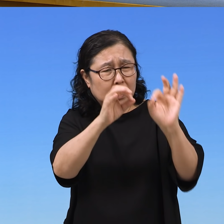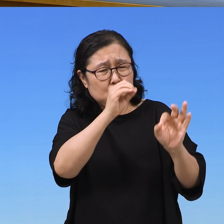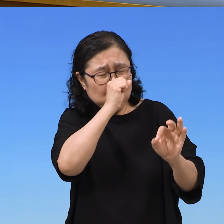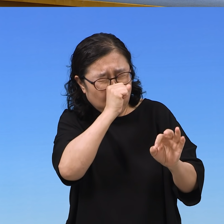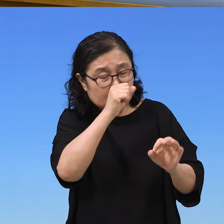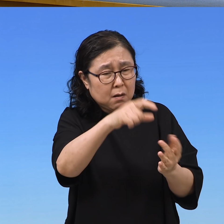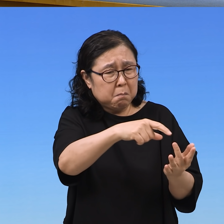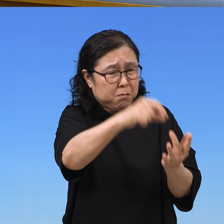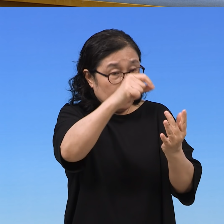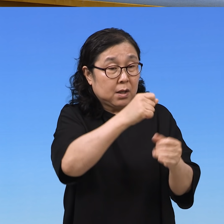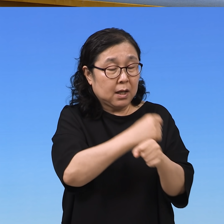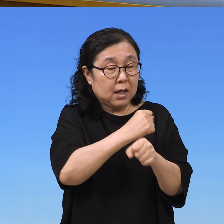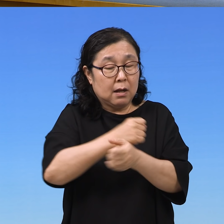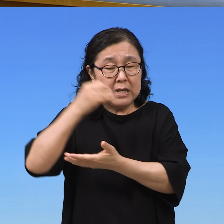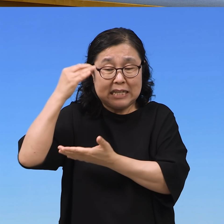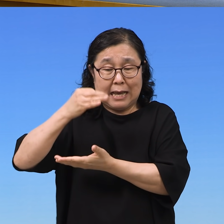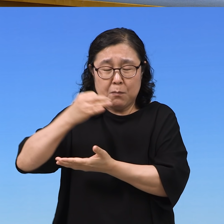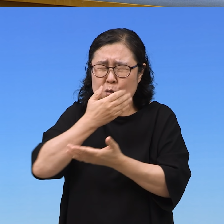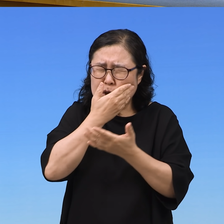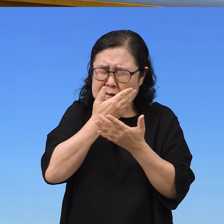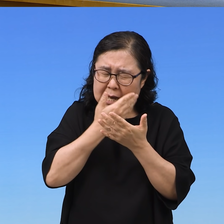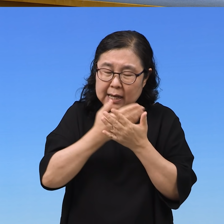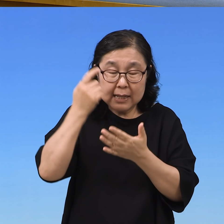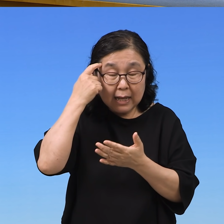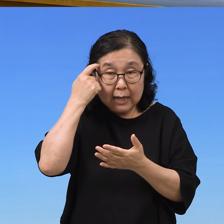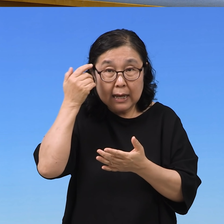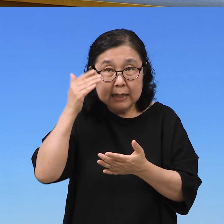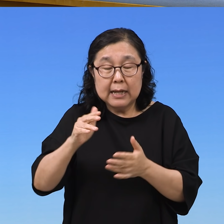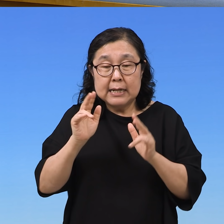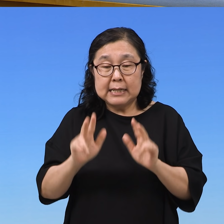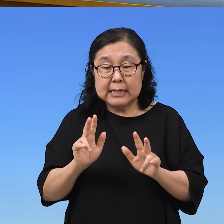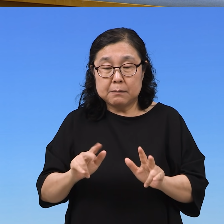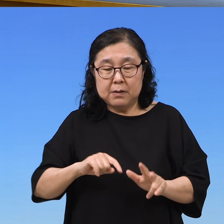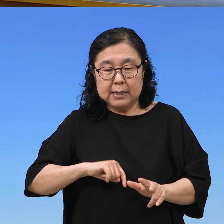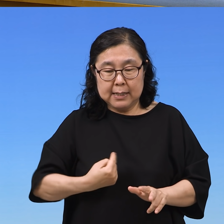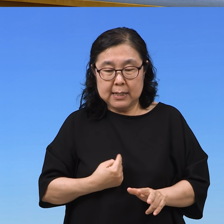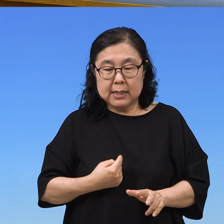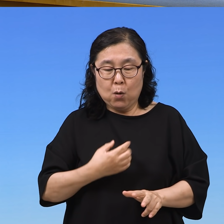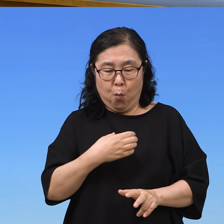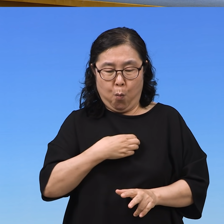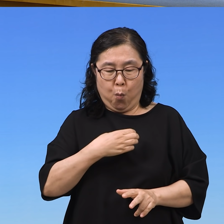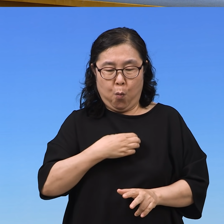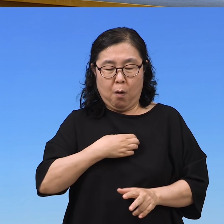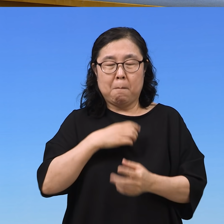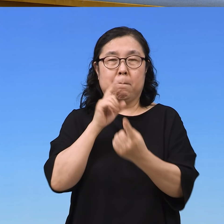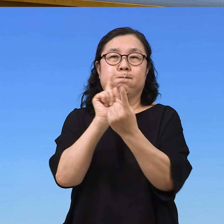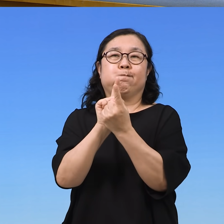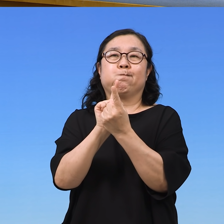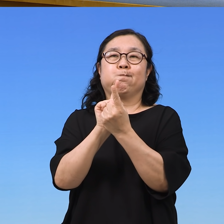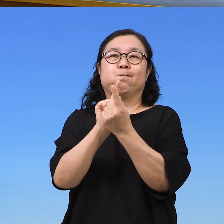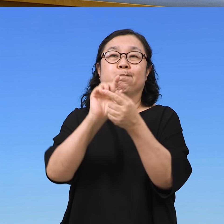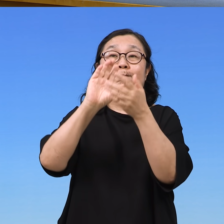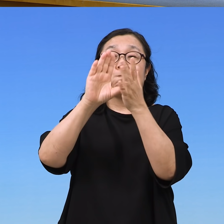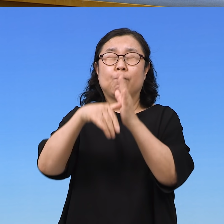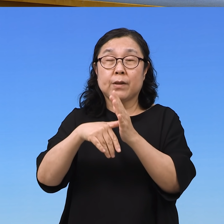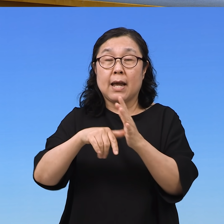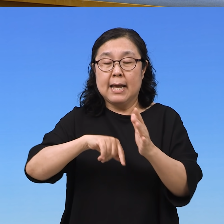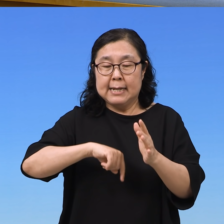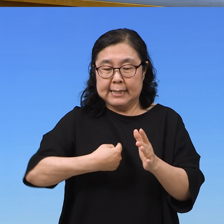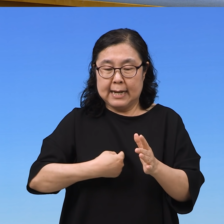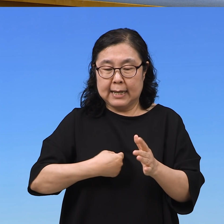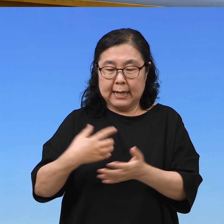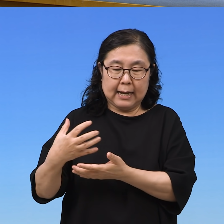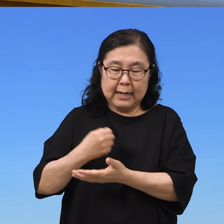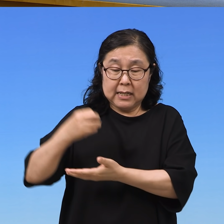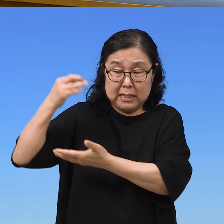택한다, 그렇게 재물을 소중히 여겼던 롯이지만 정작 지금 자기가 그런 위험에 처하니까 자기가 갖고 있는